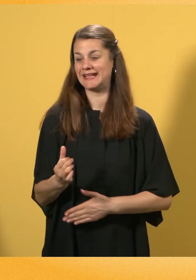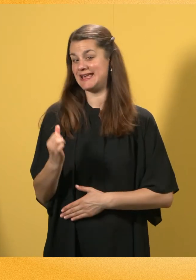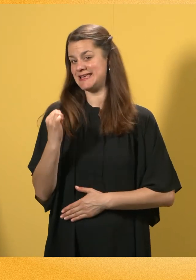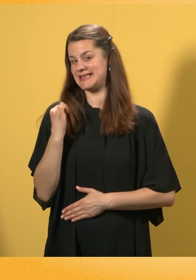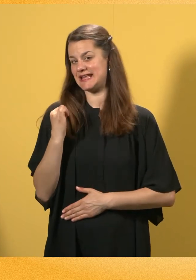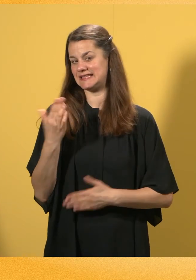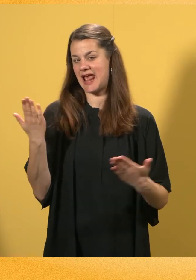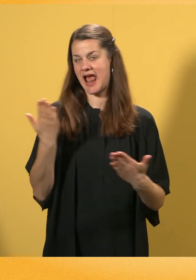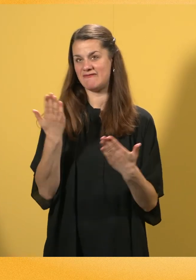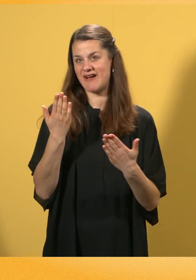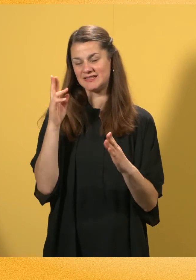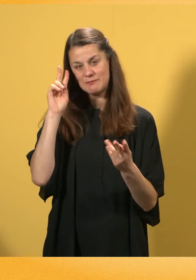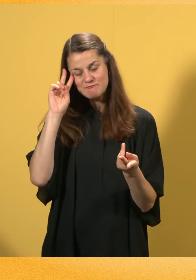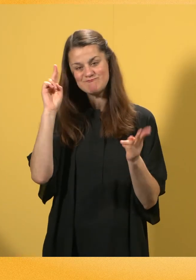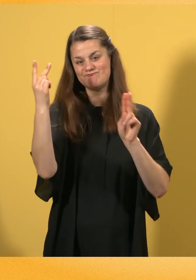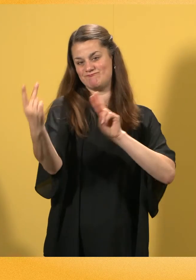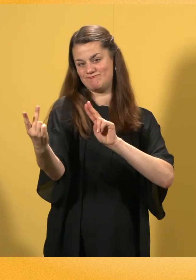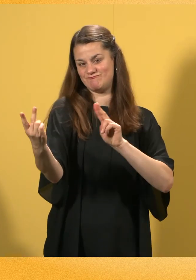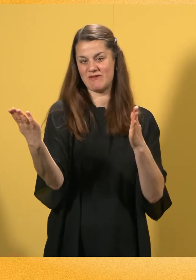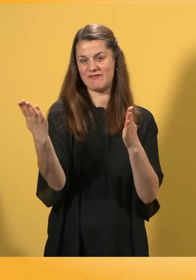Ihr Mindset wachsen lassen?